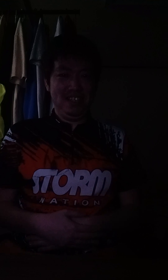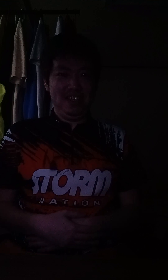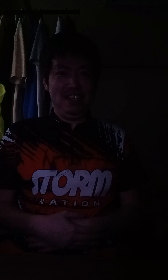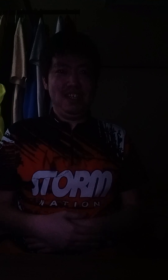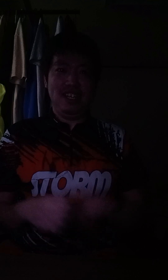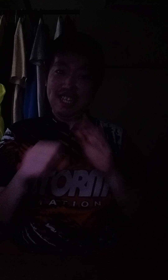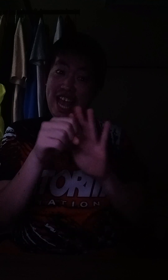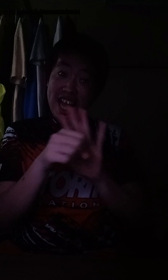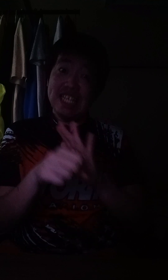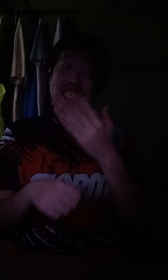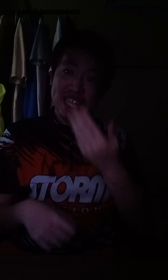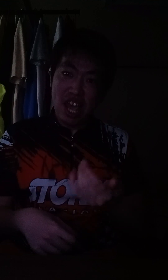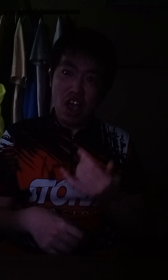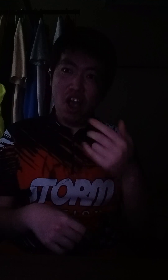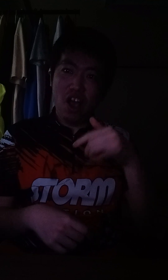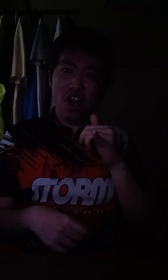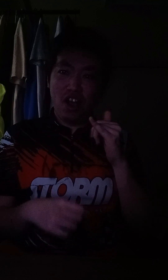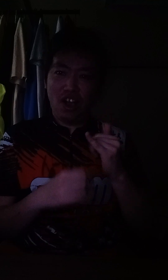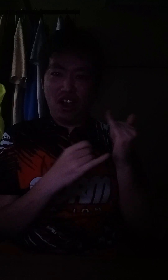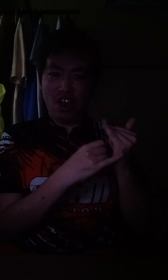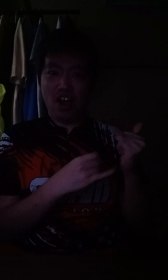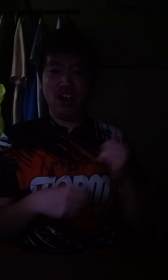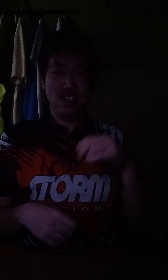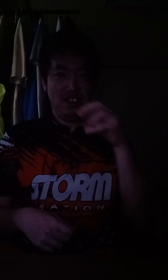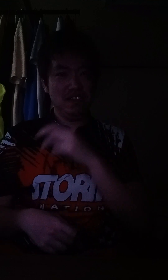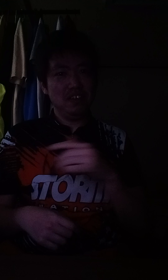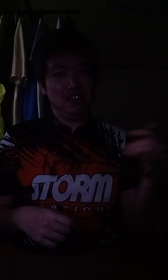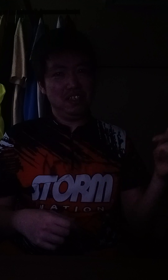사랑하는 승현 불러도